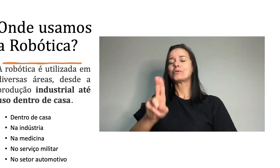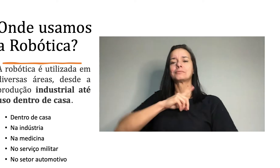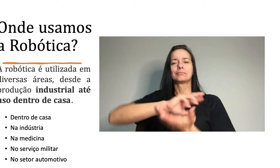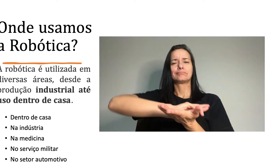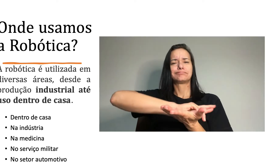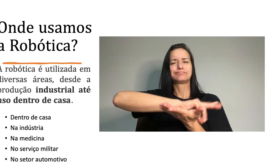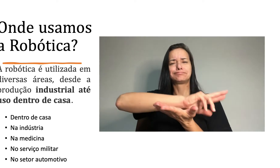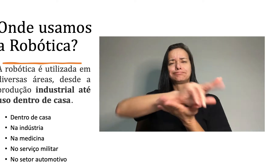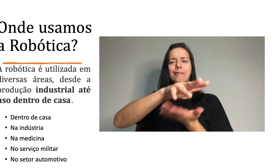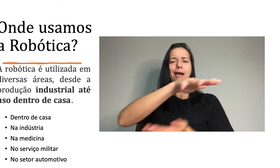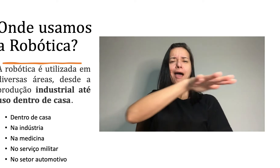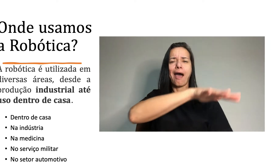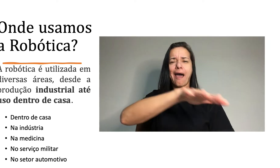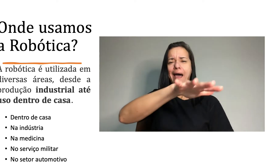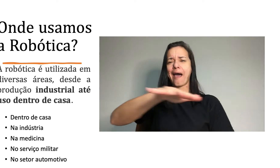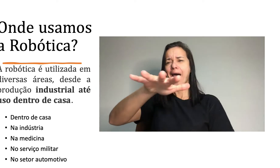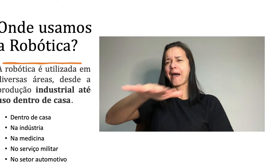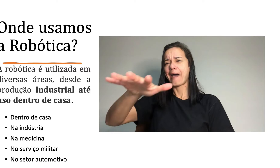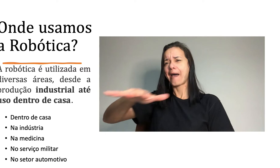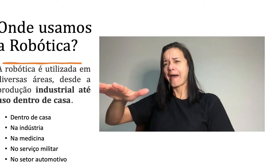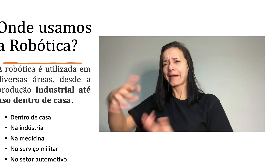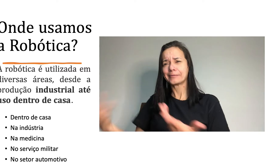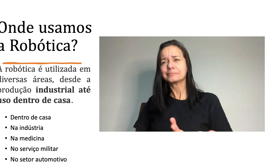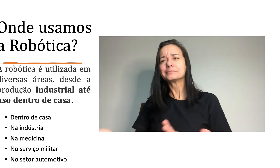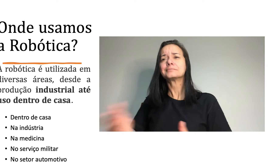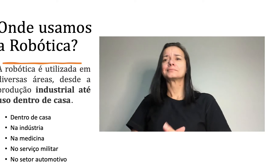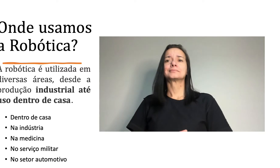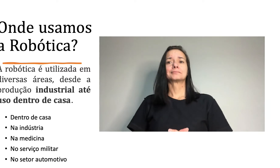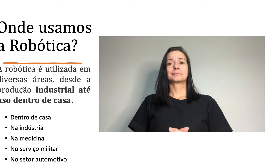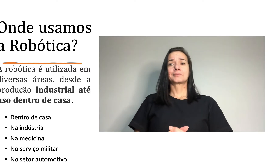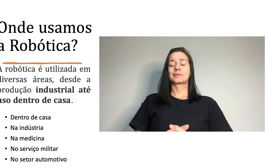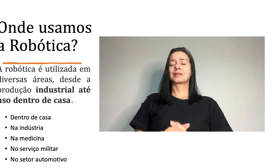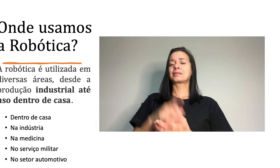A robótica está presente nas diversas áreas,